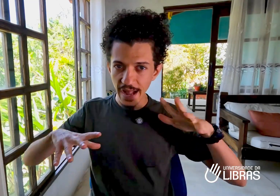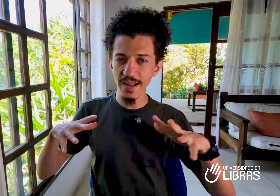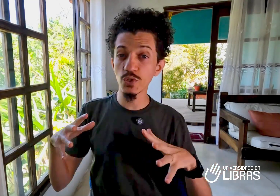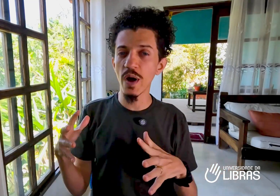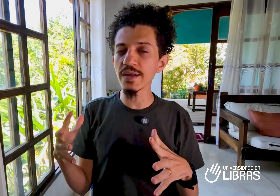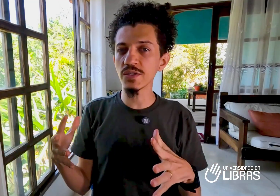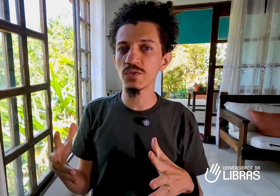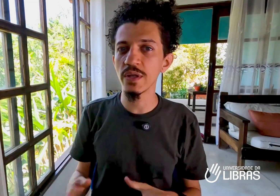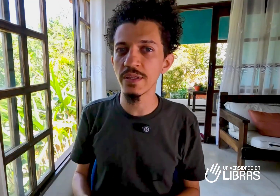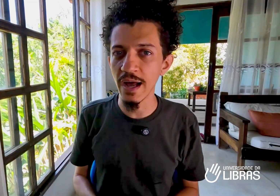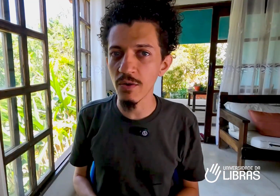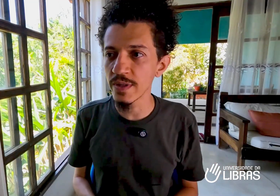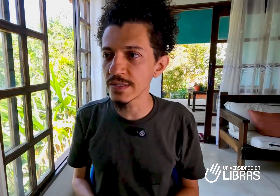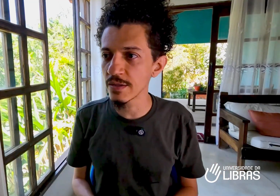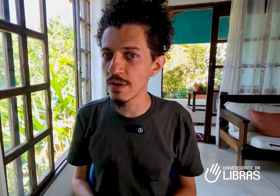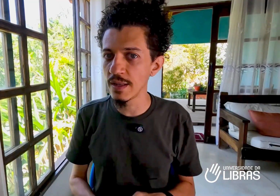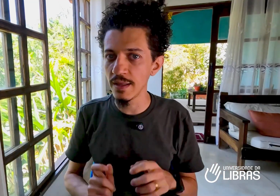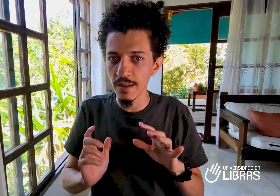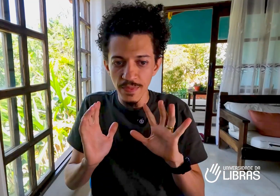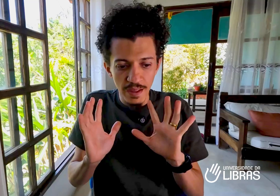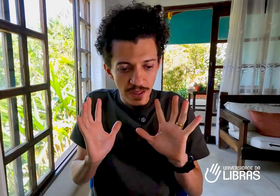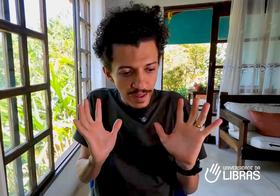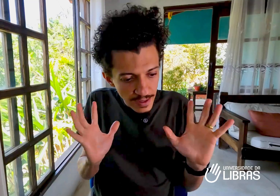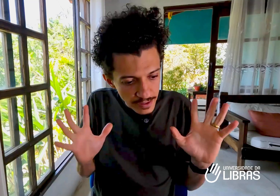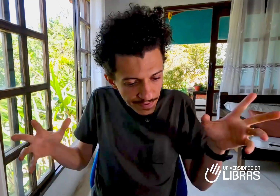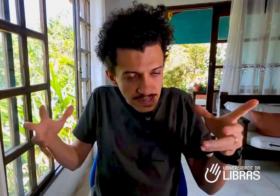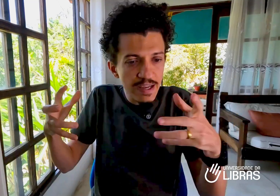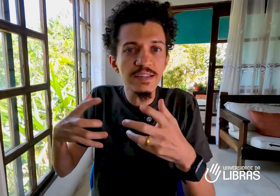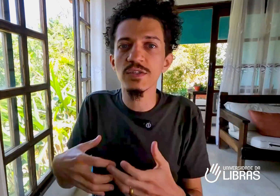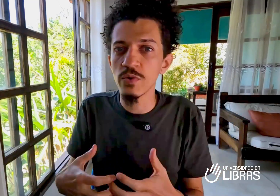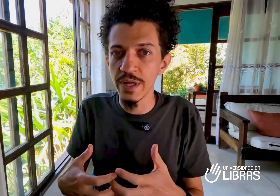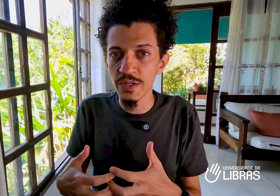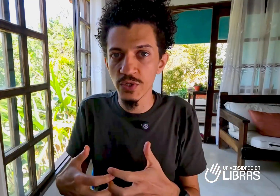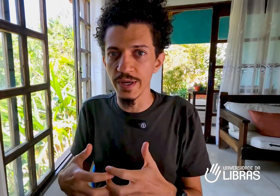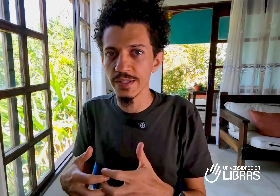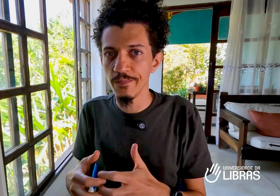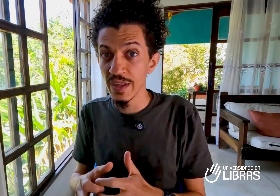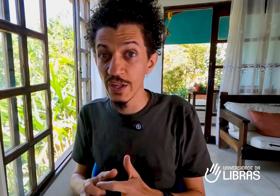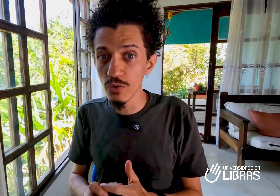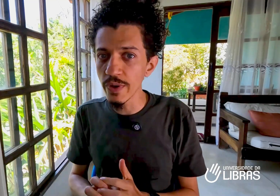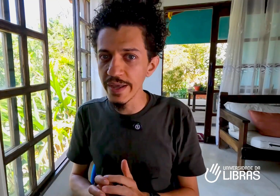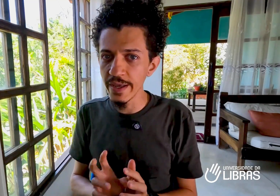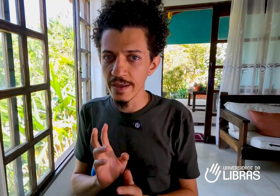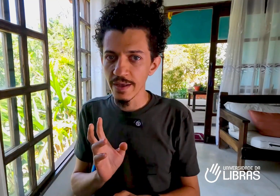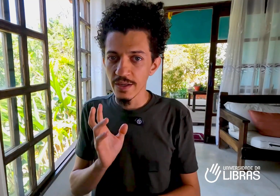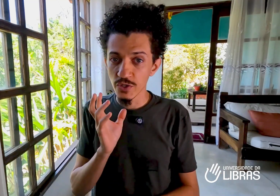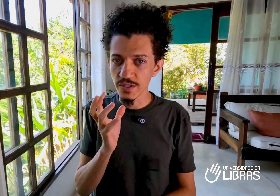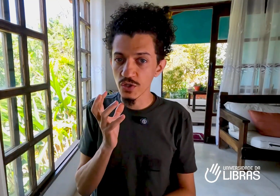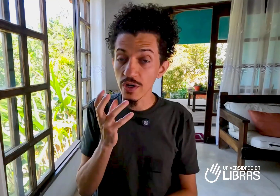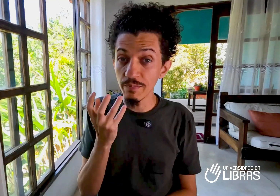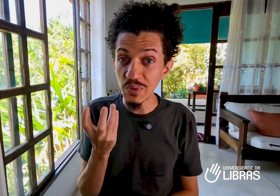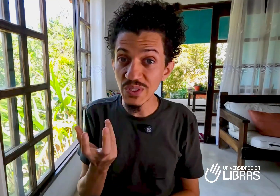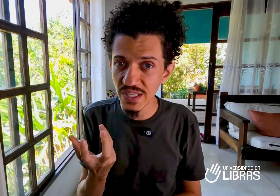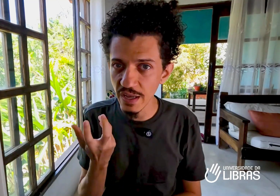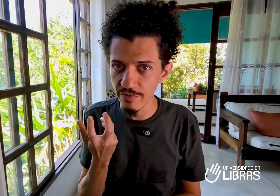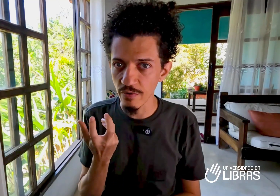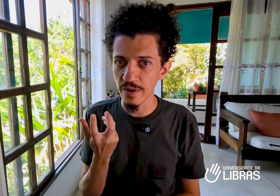as nuances do que está acontecendo ali e de fazer essas conexões. E tudo aí só se torna possível